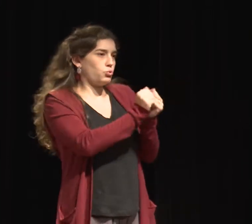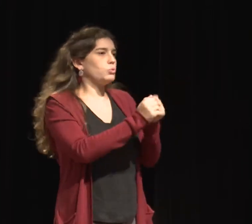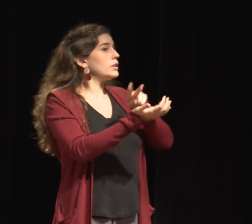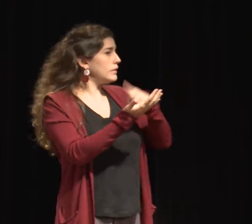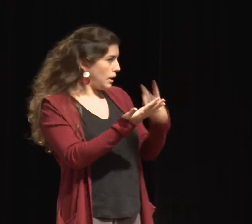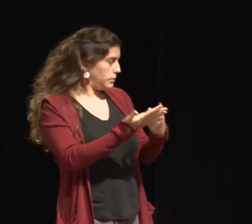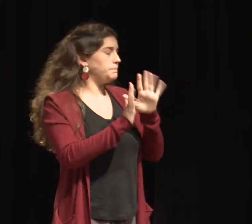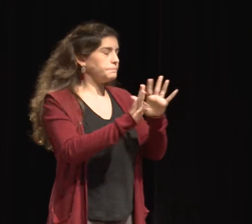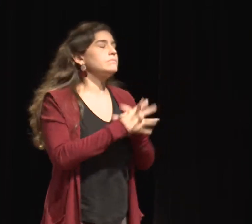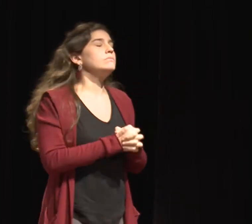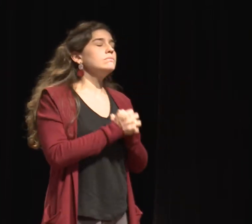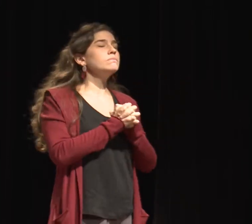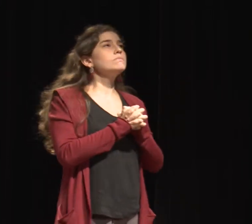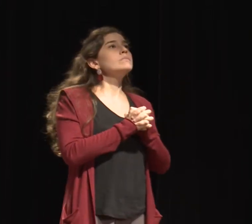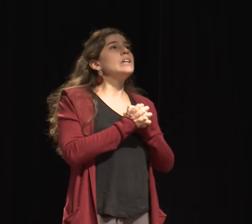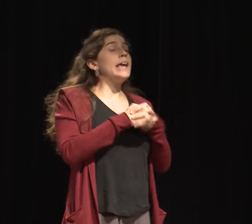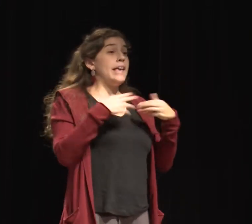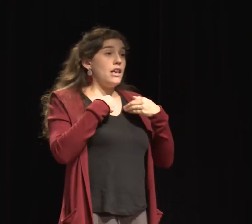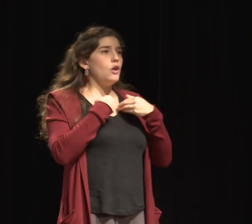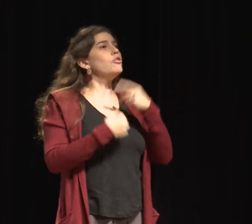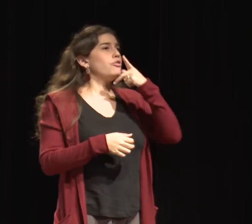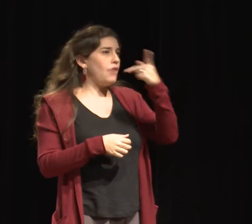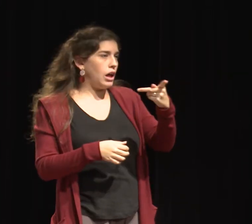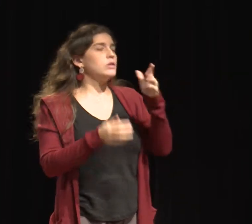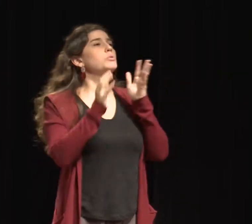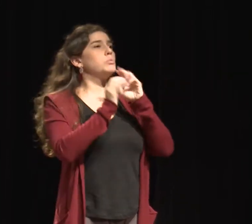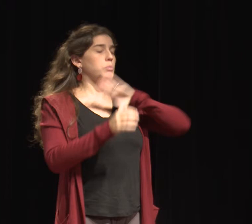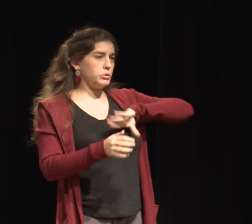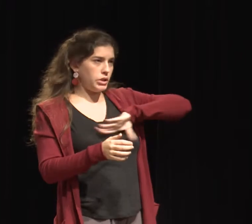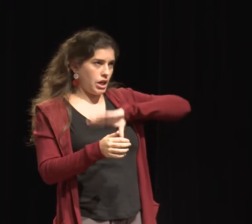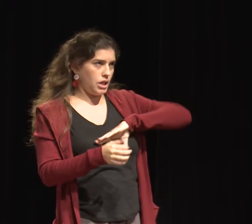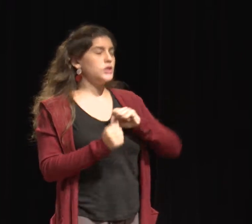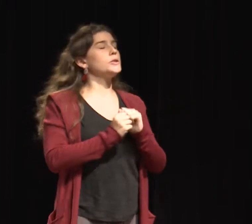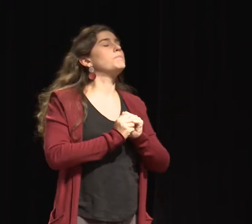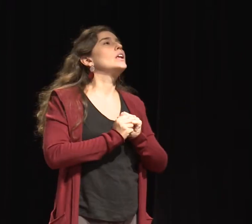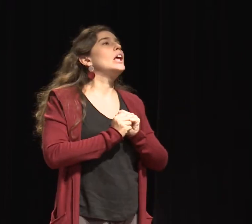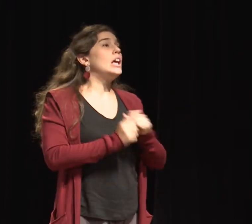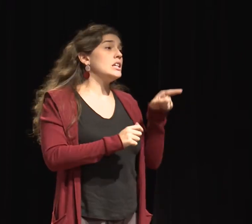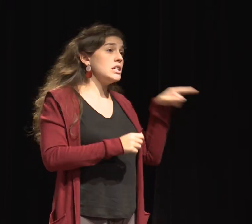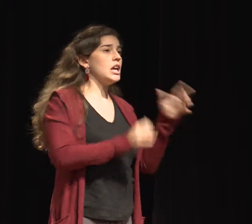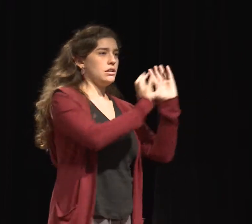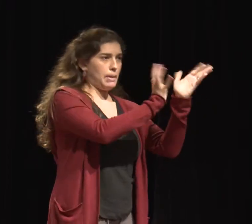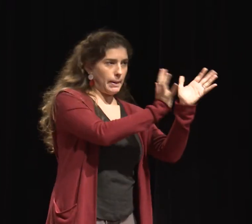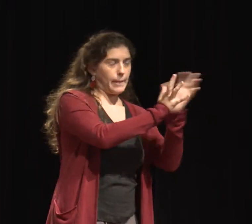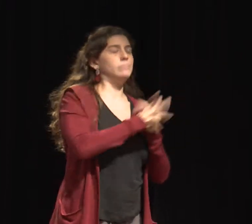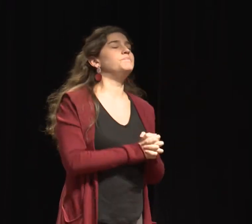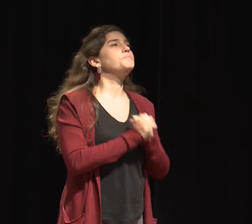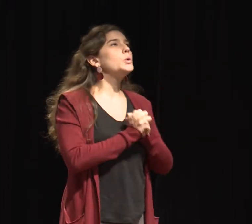Eu sempre ensino a língua portuguesa com o intérprete. Eu falo português e o